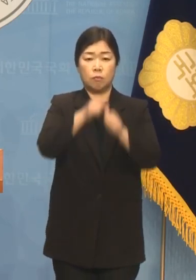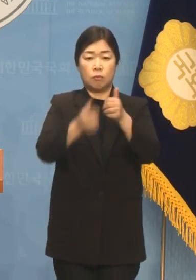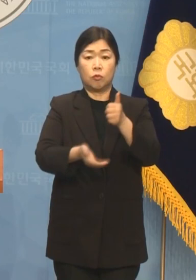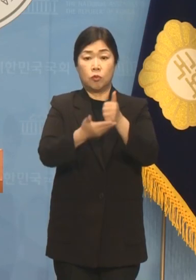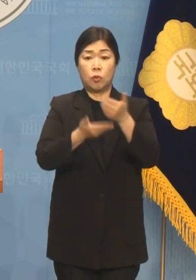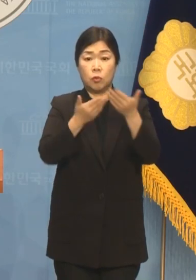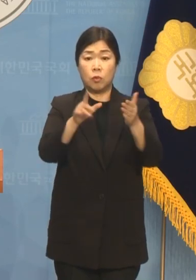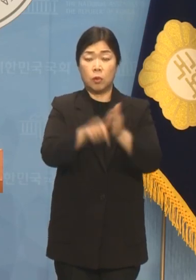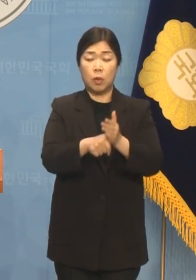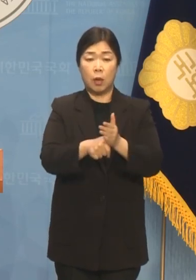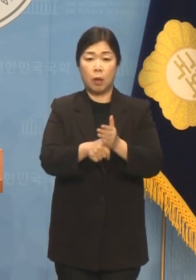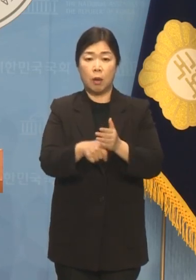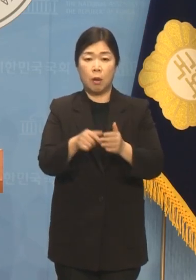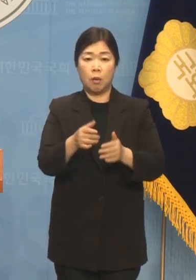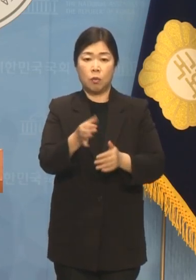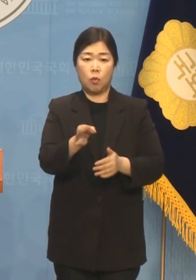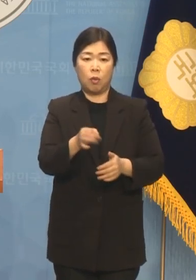날조하였습니다.